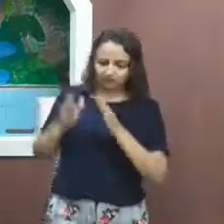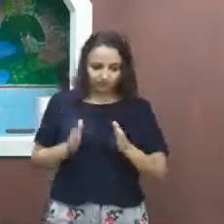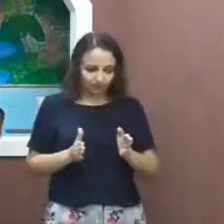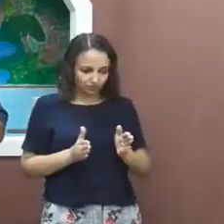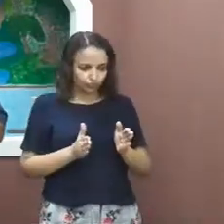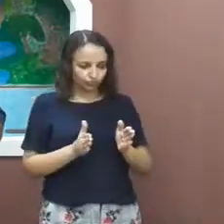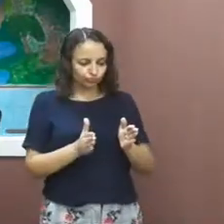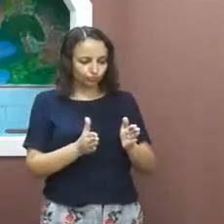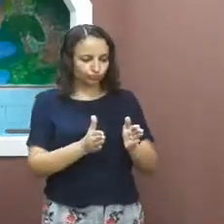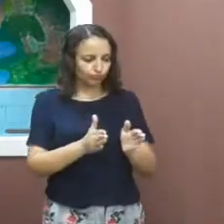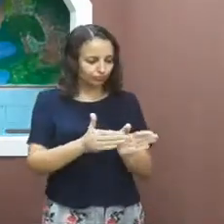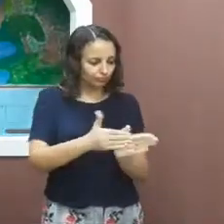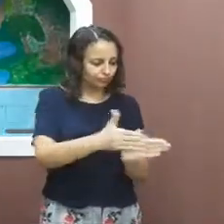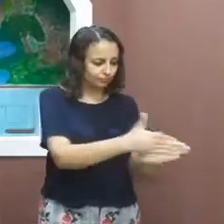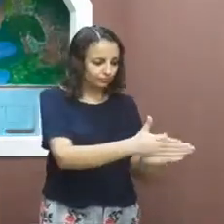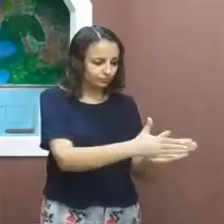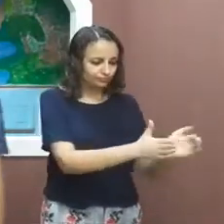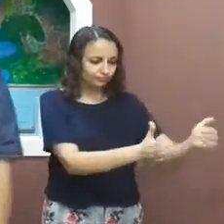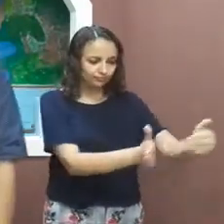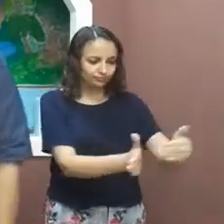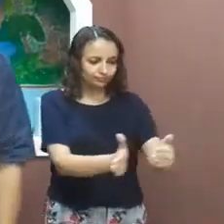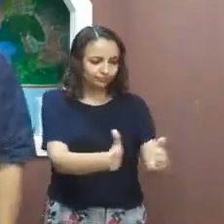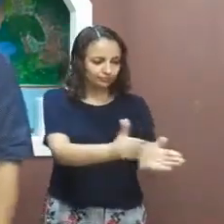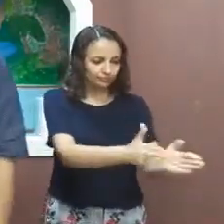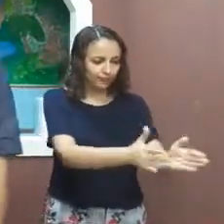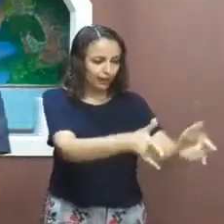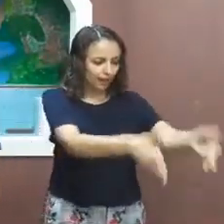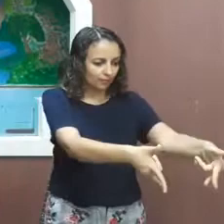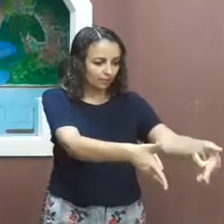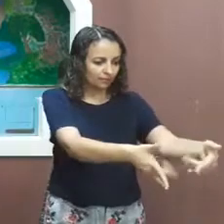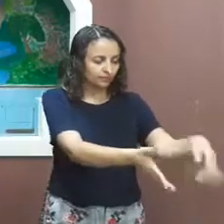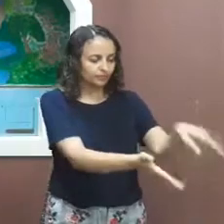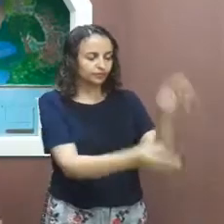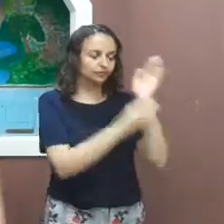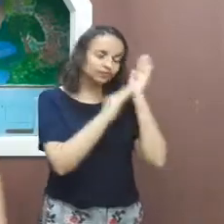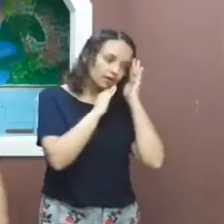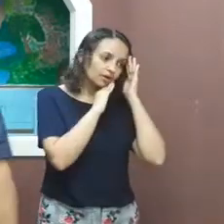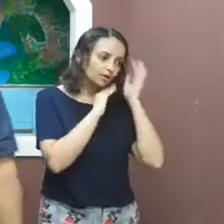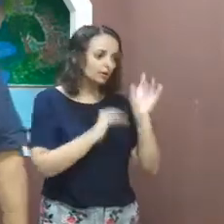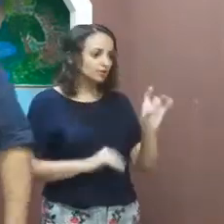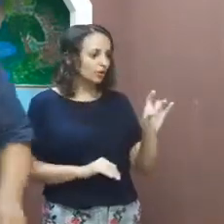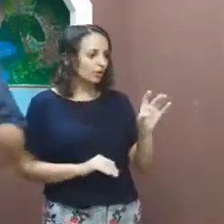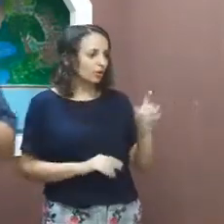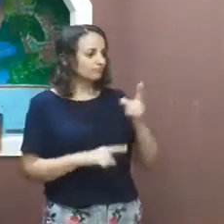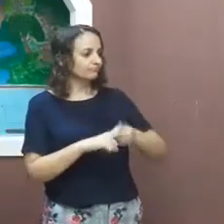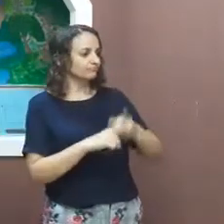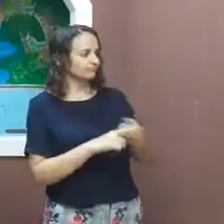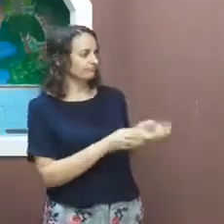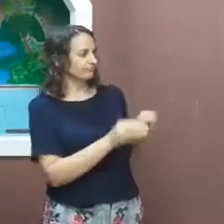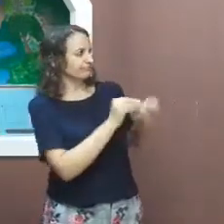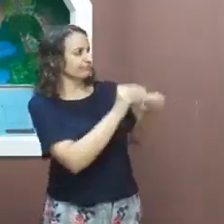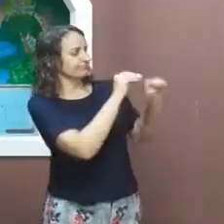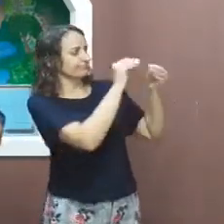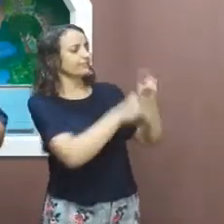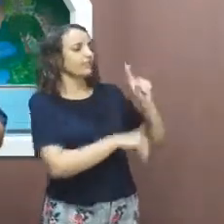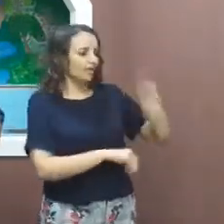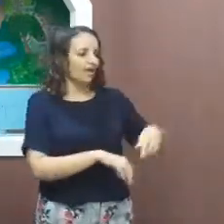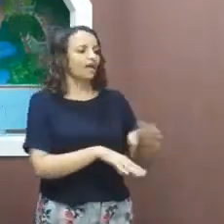Tá. Mas vamos voltar ao texto. Nós estamos vivendo uma